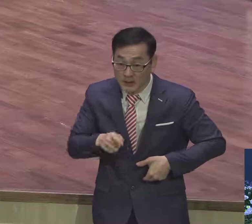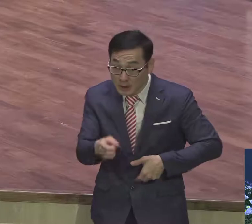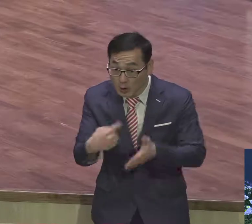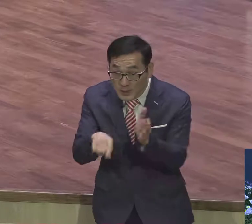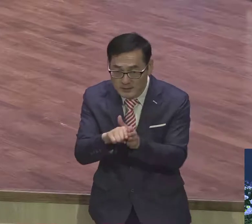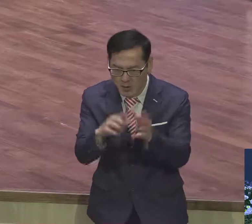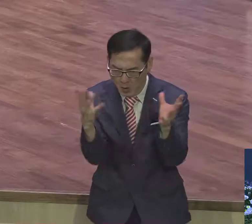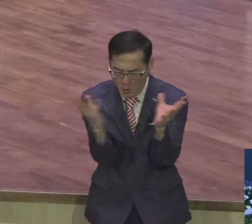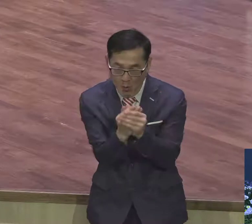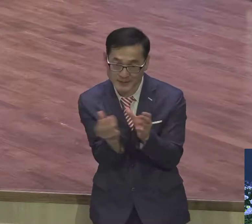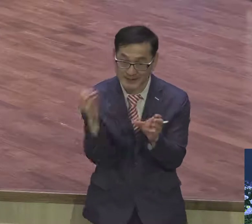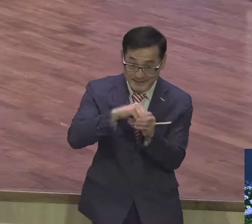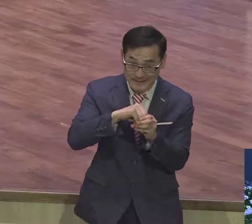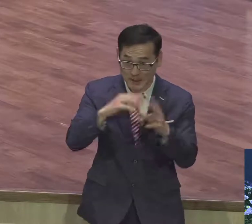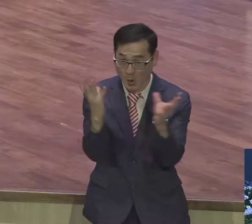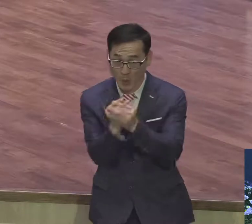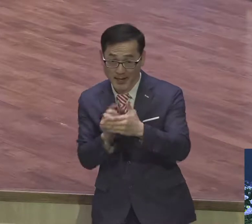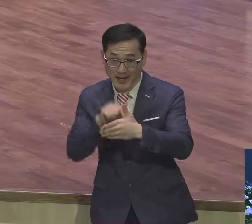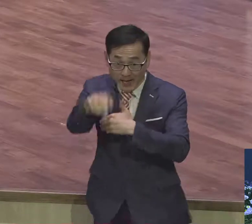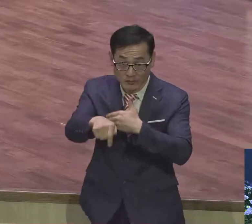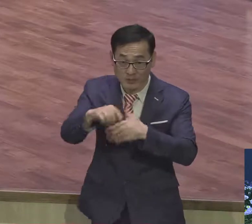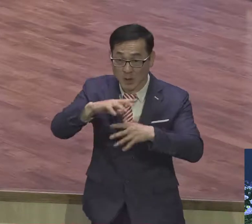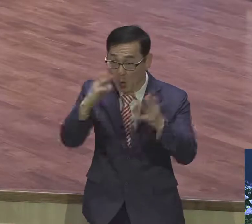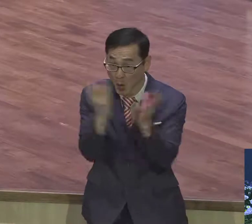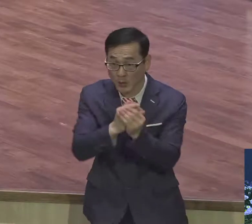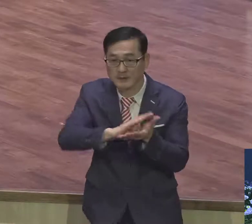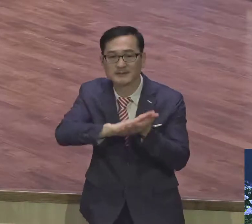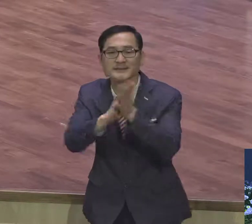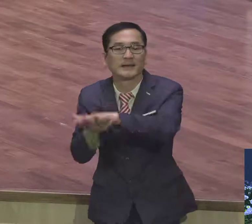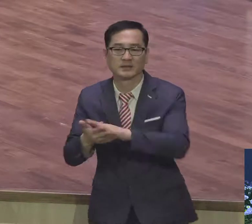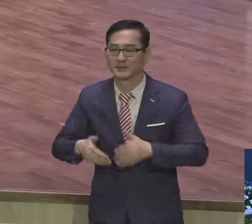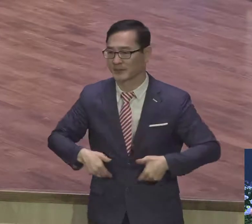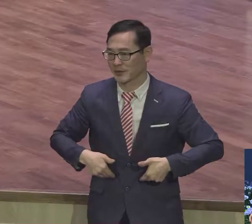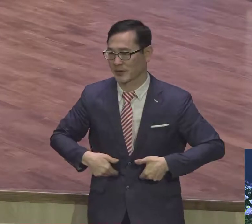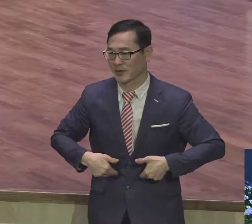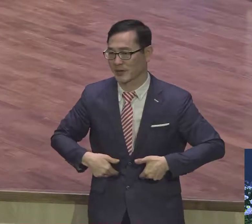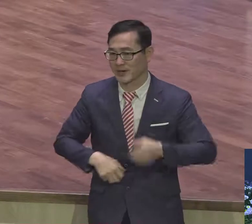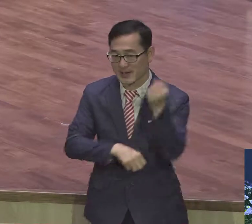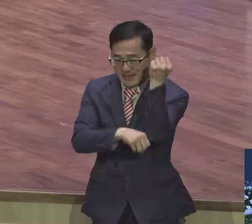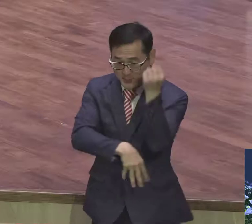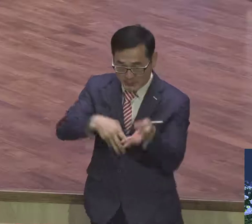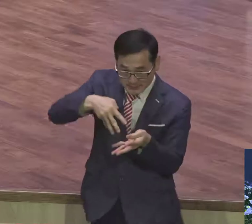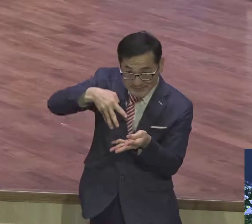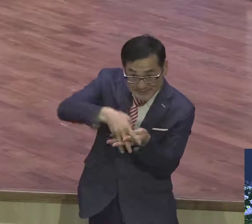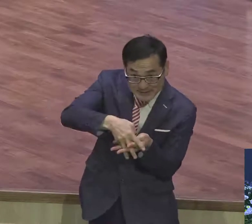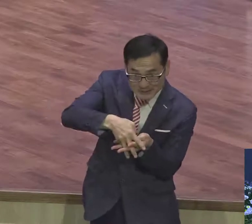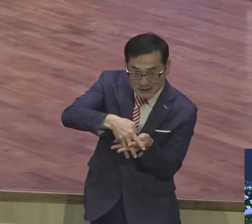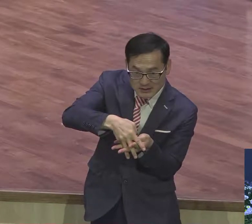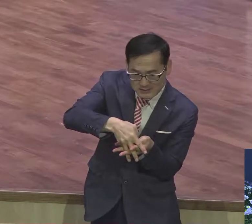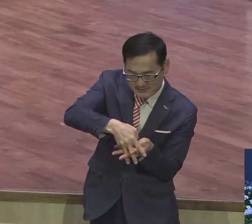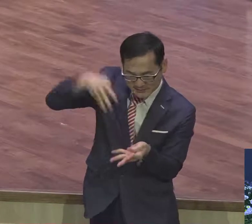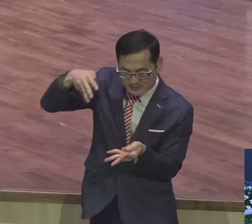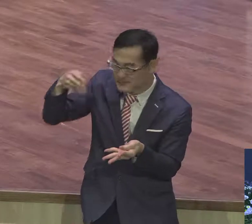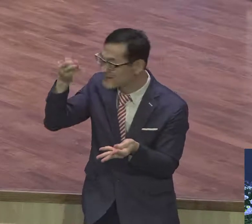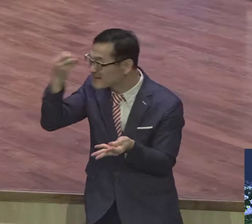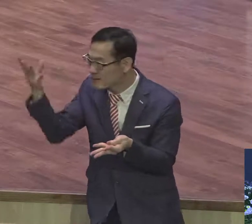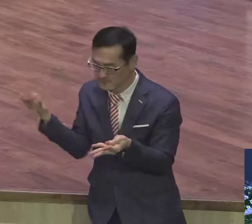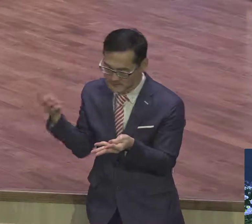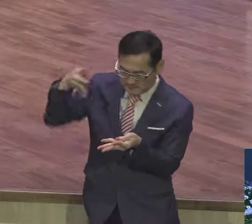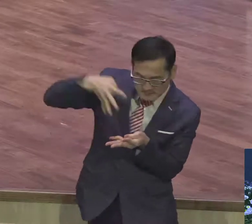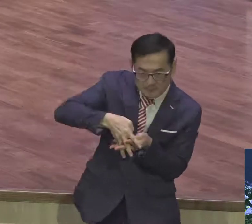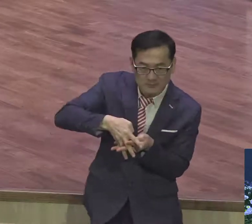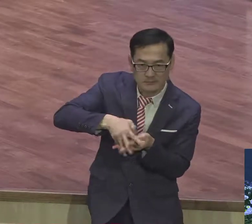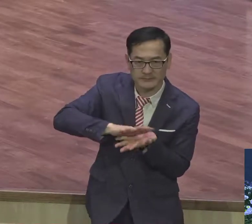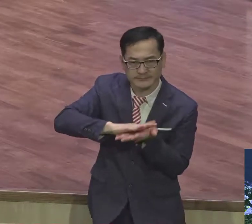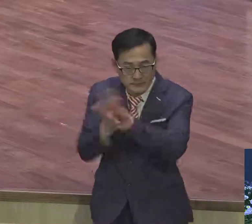올체인지가 이루어져야 된다. 한마디로 무슨 말이냐. 프레임 체인지 틀을 완전히 바꾸라. 내가 바뀌어야